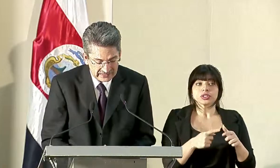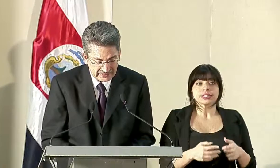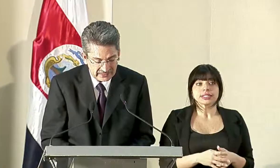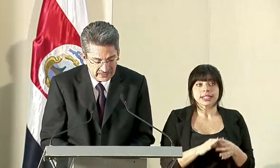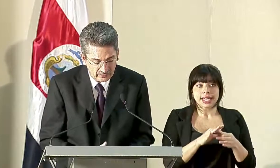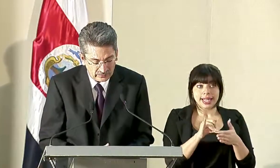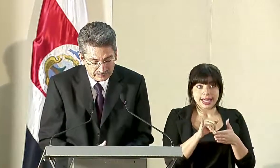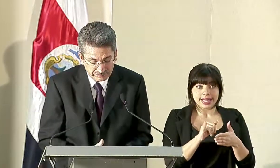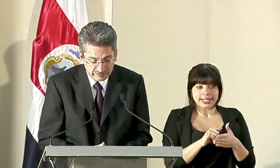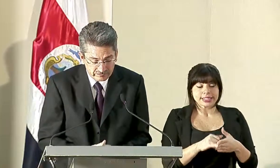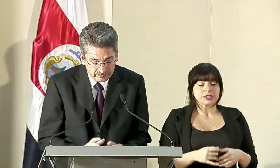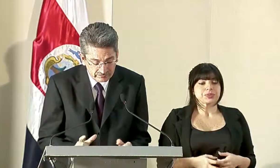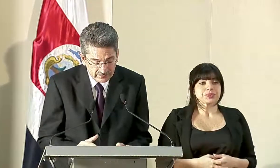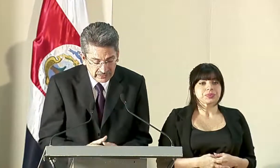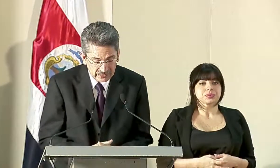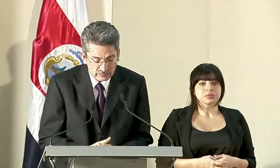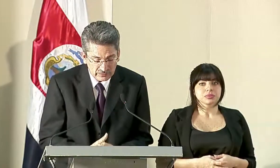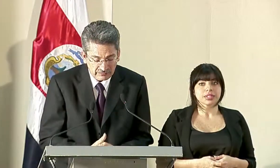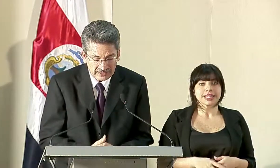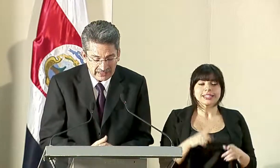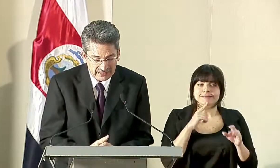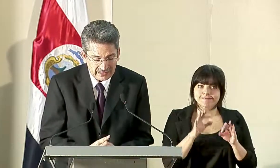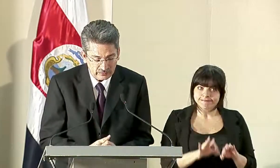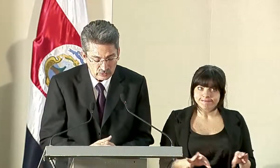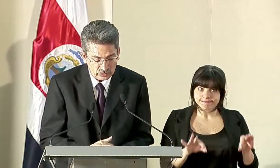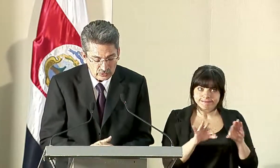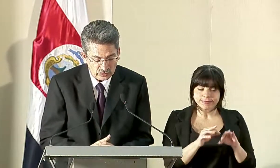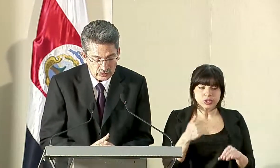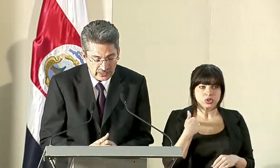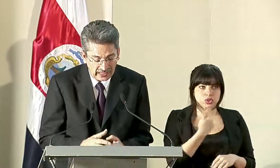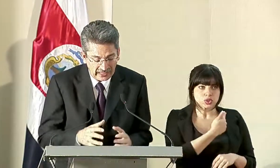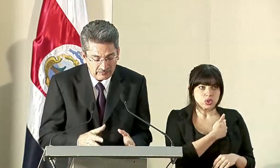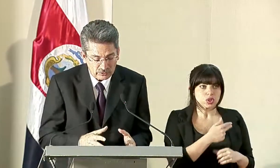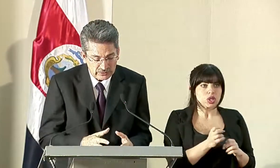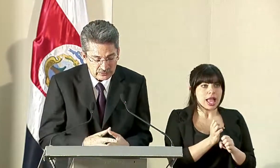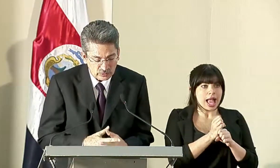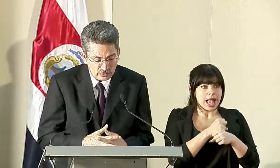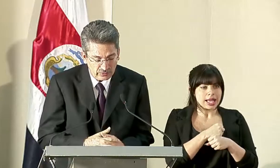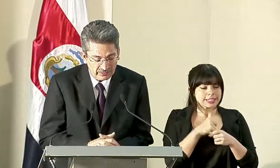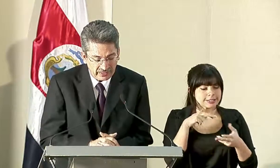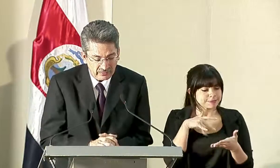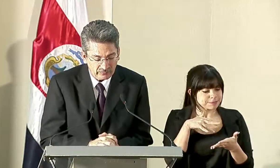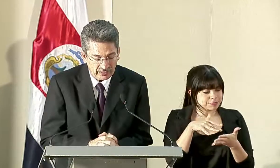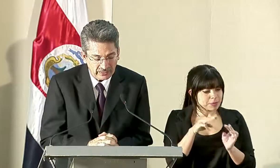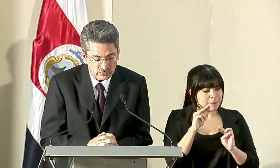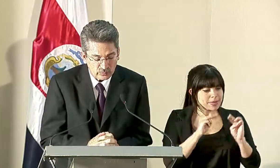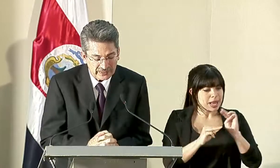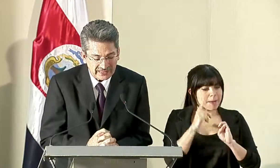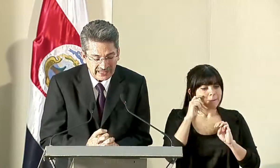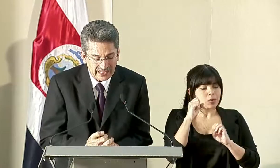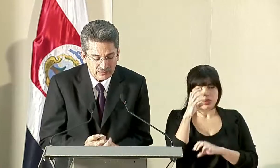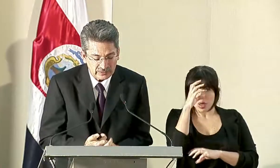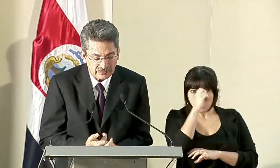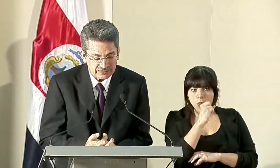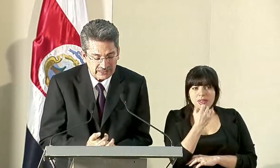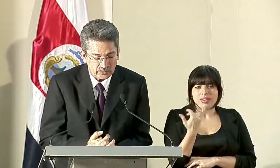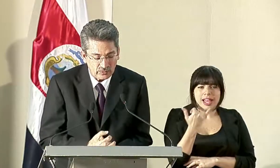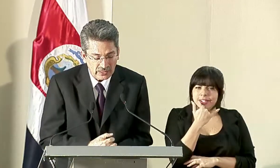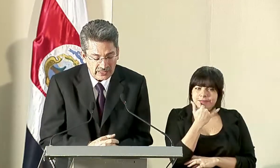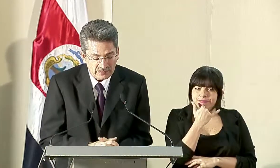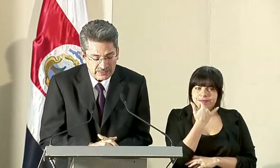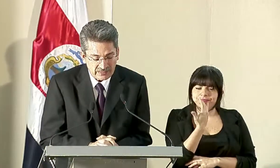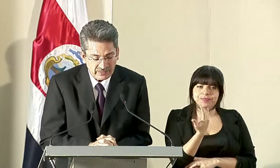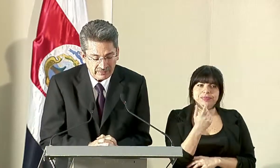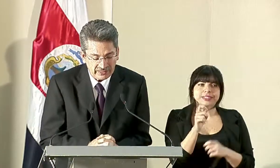en este sentido, es fundamental que nosotros hagamos este estudio de mercado para darnos cuenta qué es lo que está